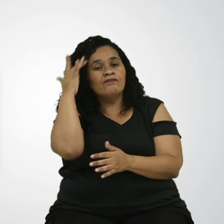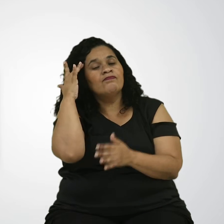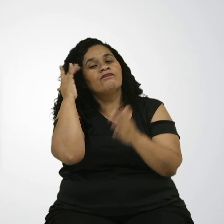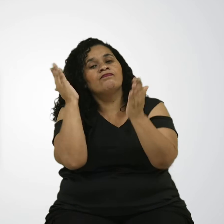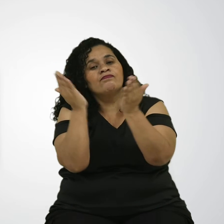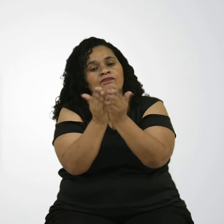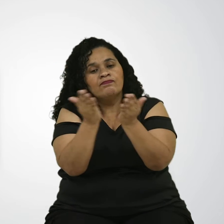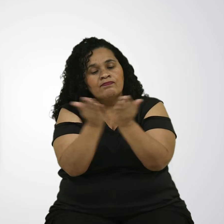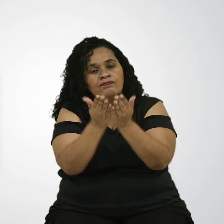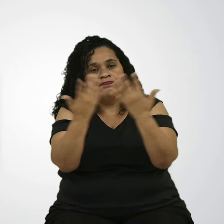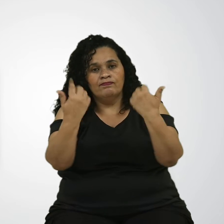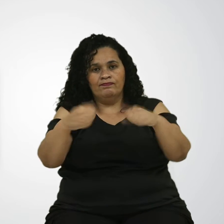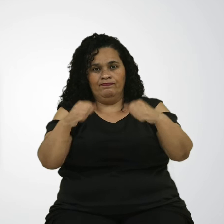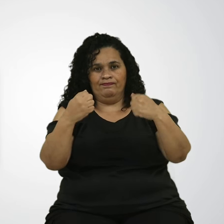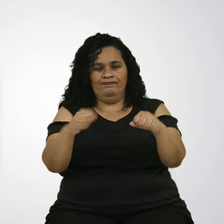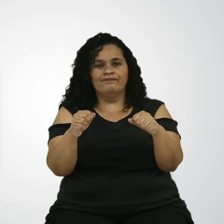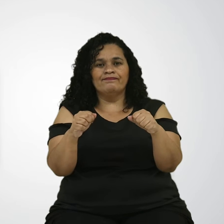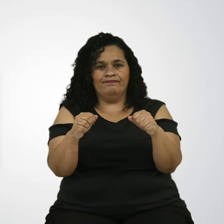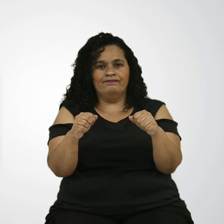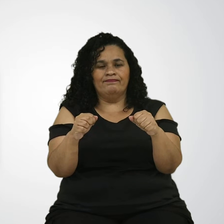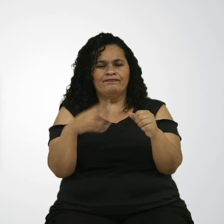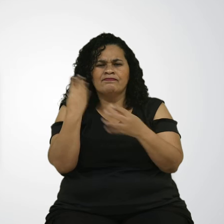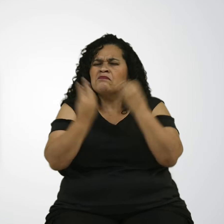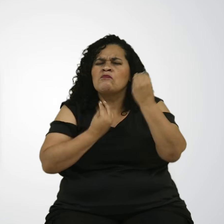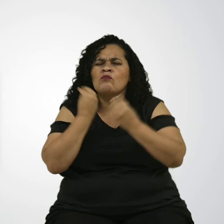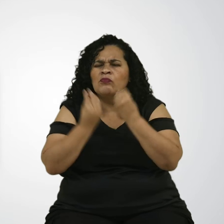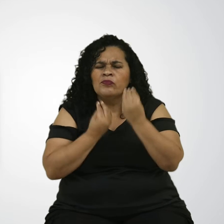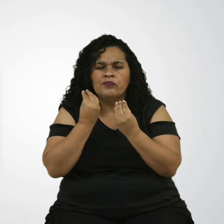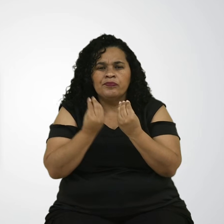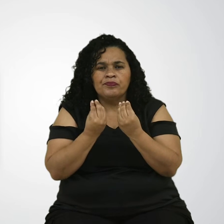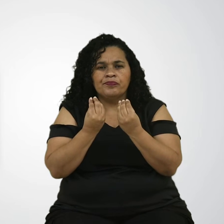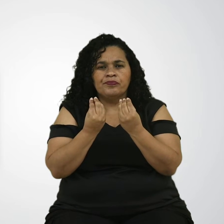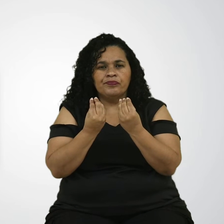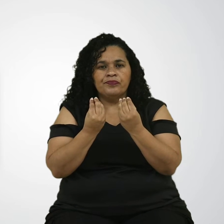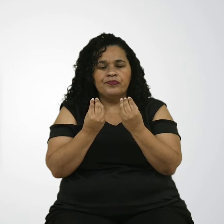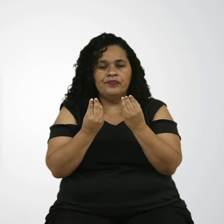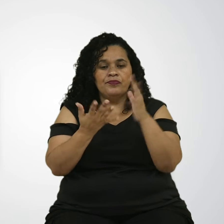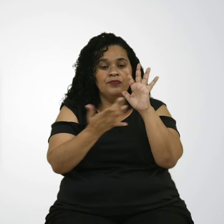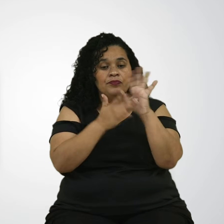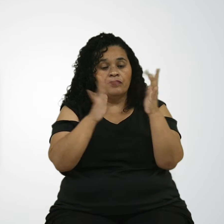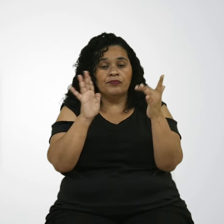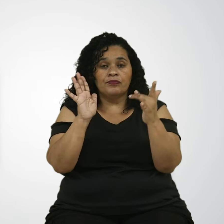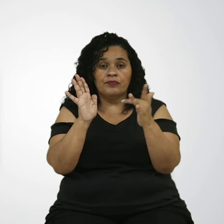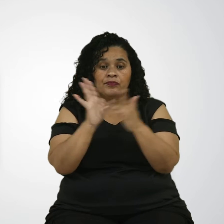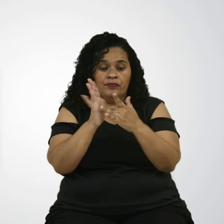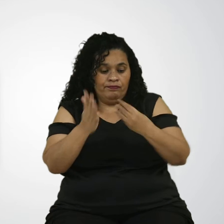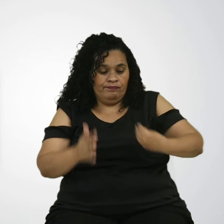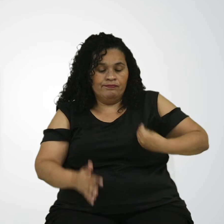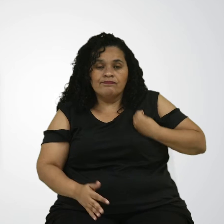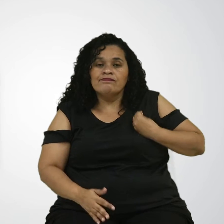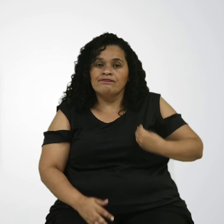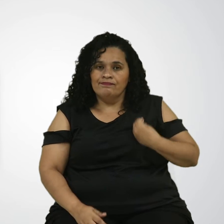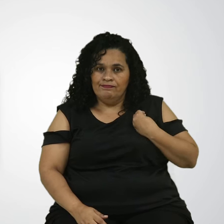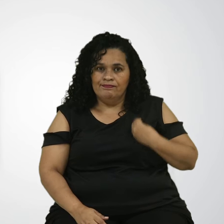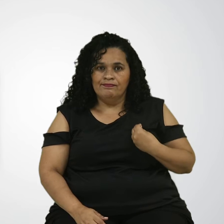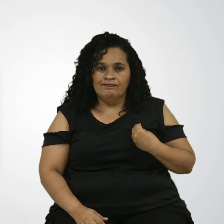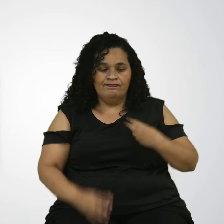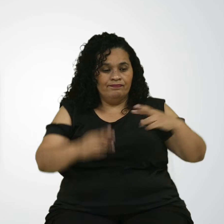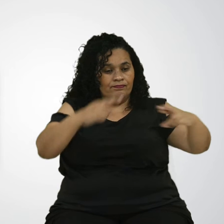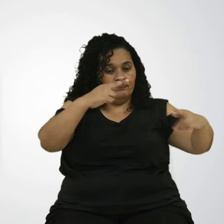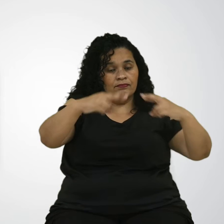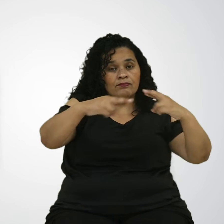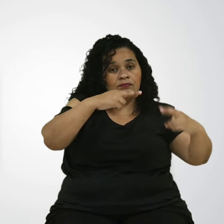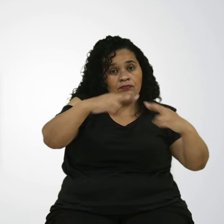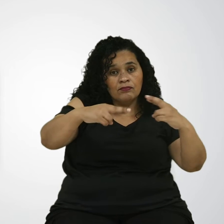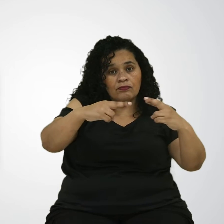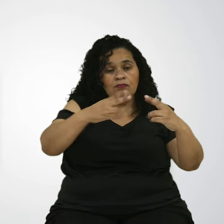ser. Como que precisa ser um lar em que Cristo está presente, seja no relacionamento